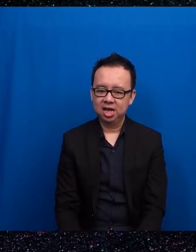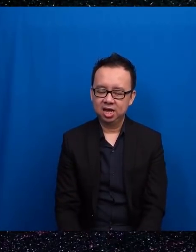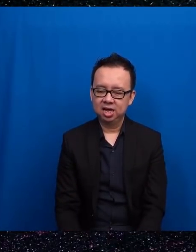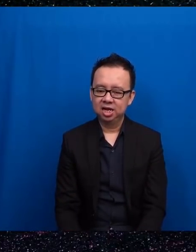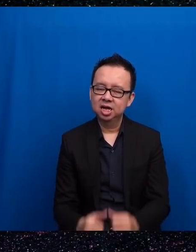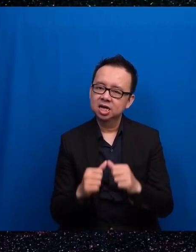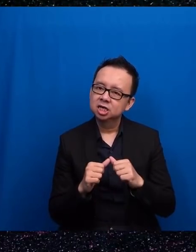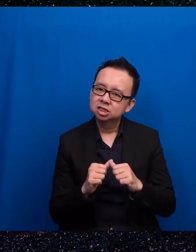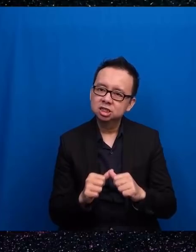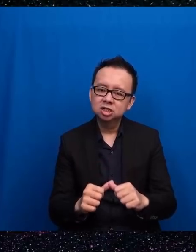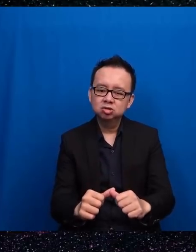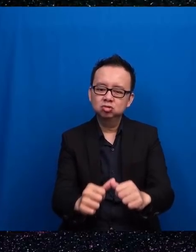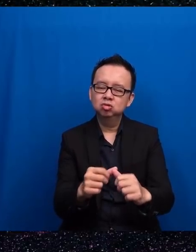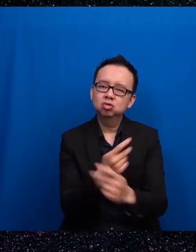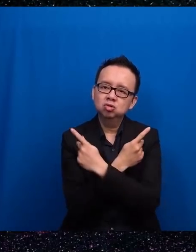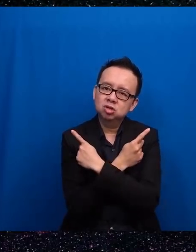sediakan